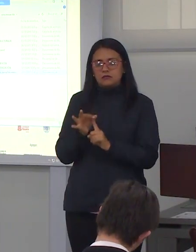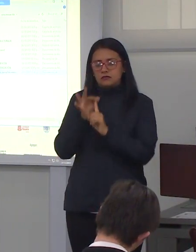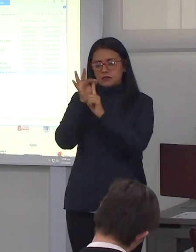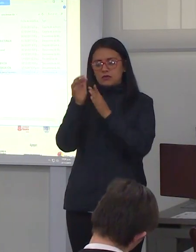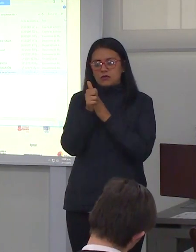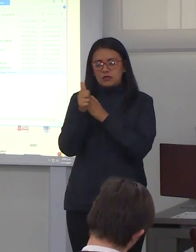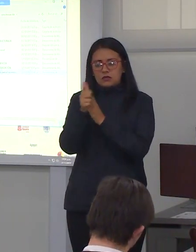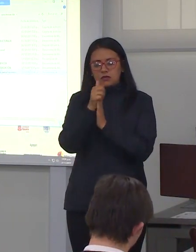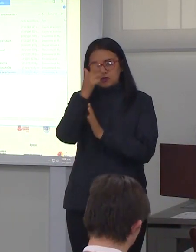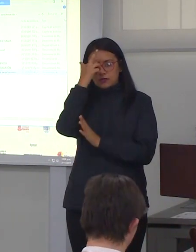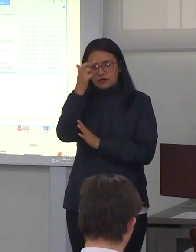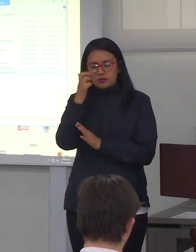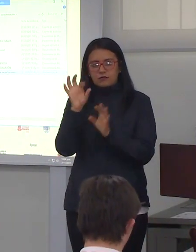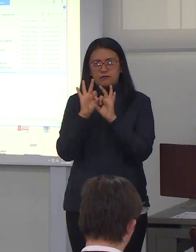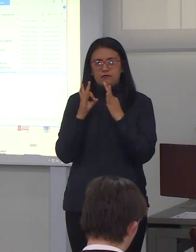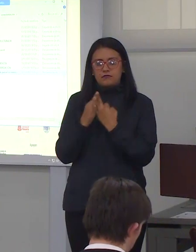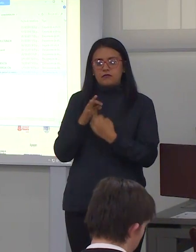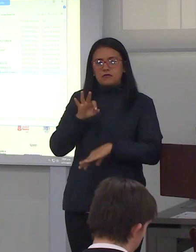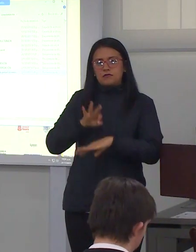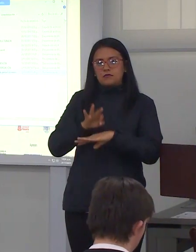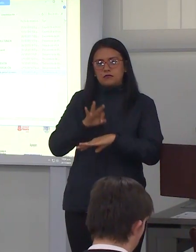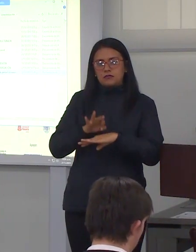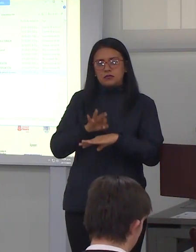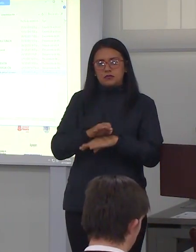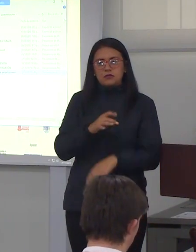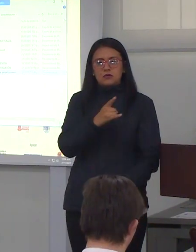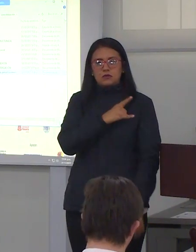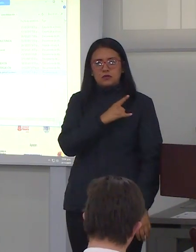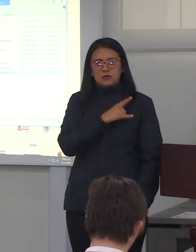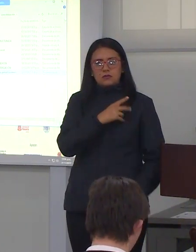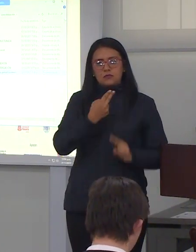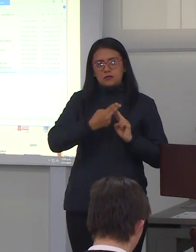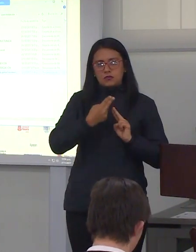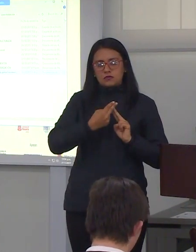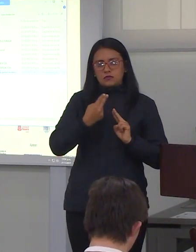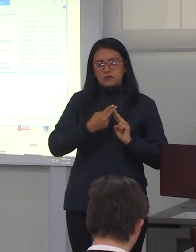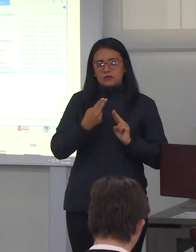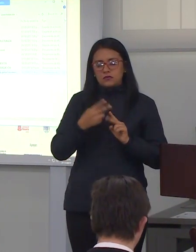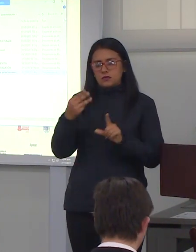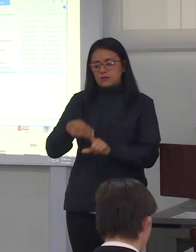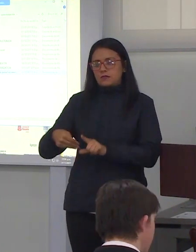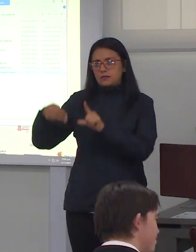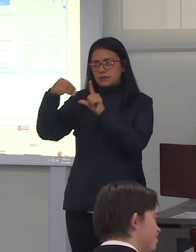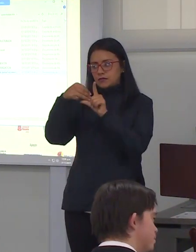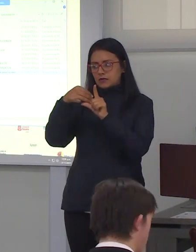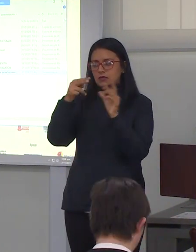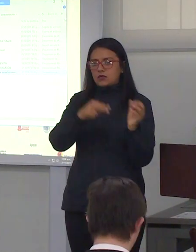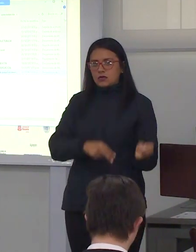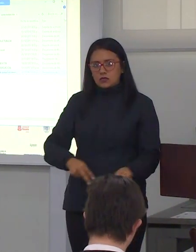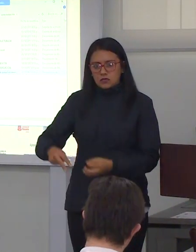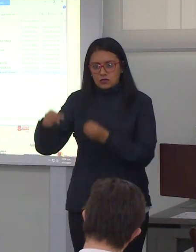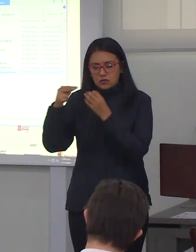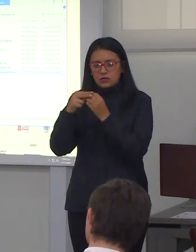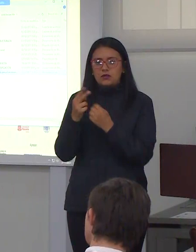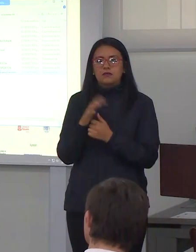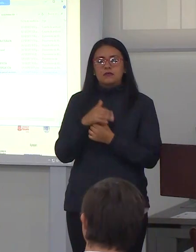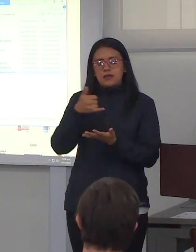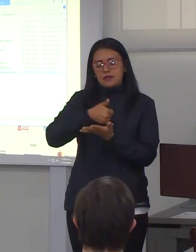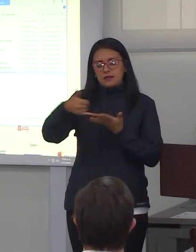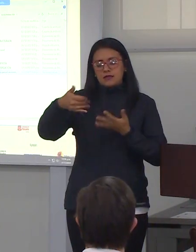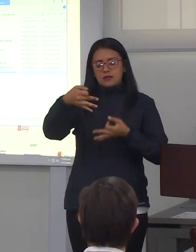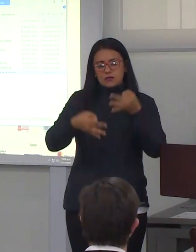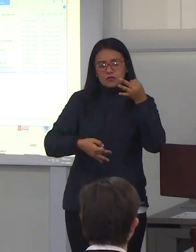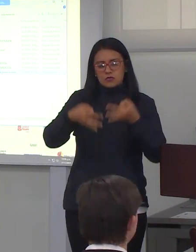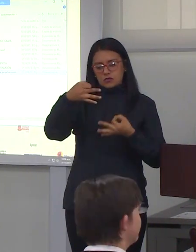orientación familiar de la fundación universitaria Monserrate y magíster en educación línea de